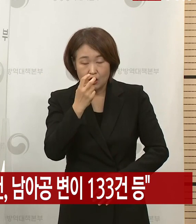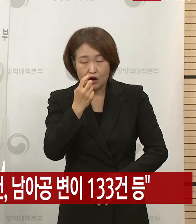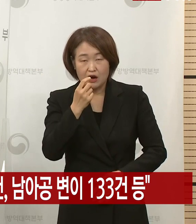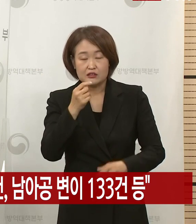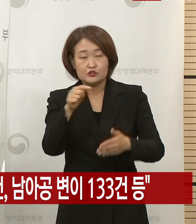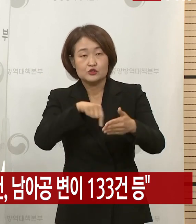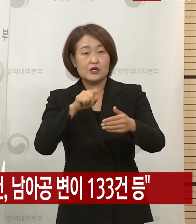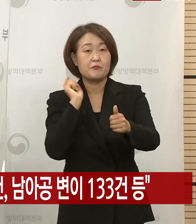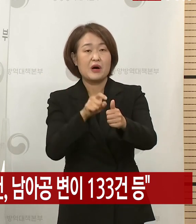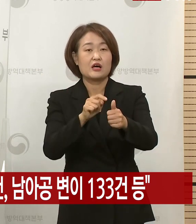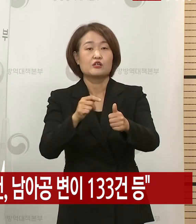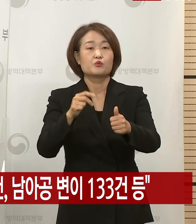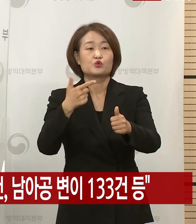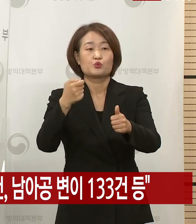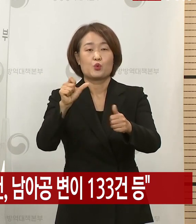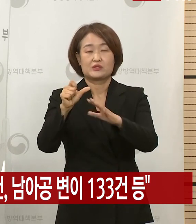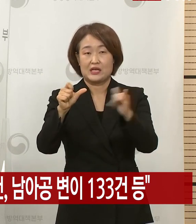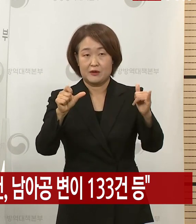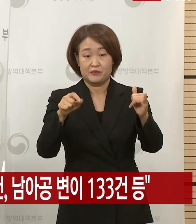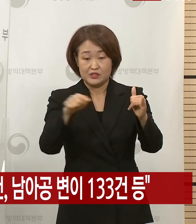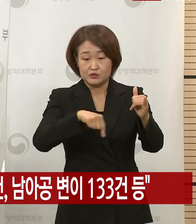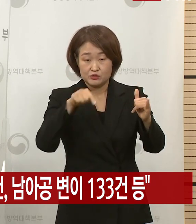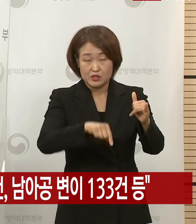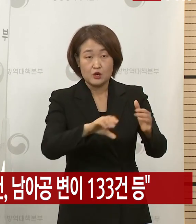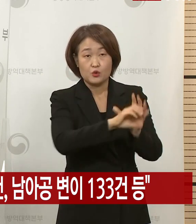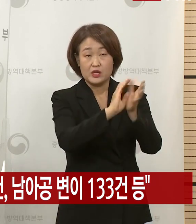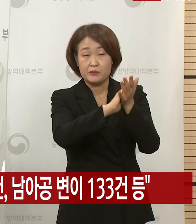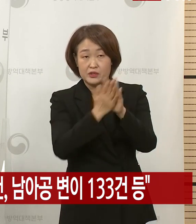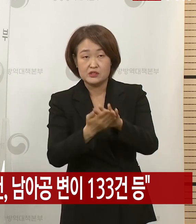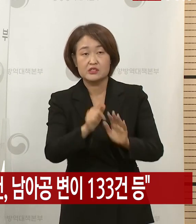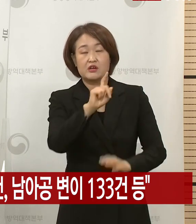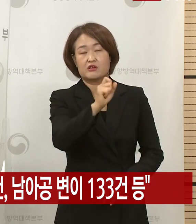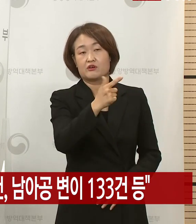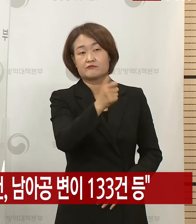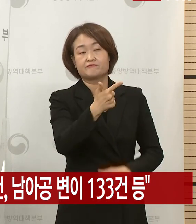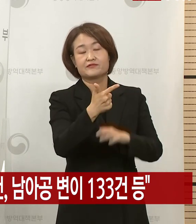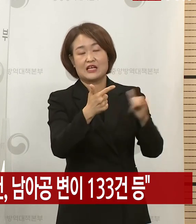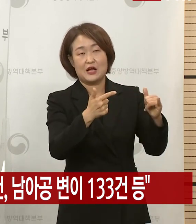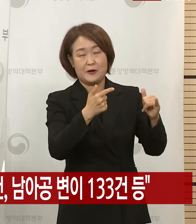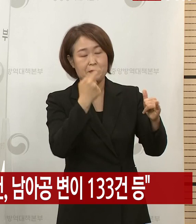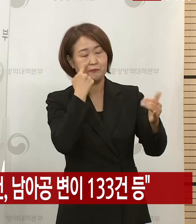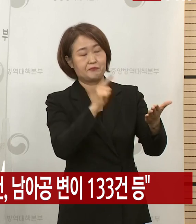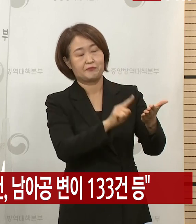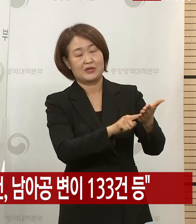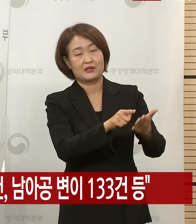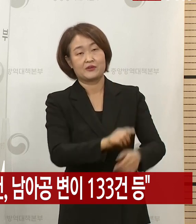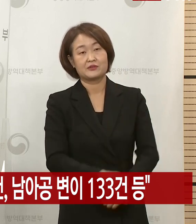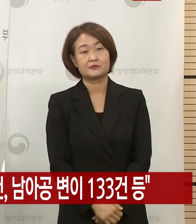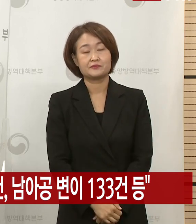확진되셨습니다. 이 중에서 변이 바이러스는 모두 16명에게서 발견되었습니다.